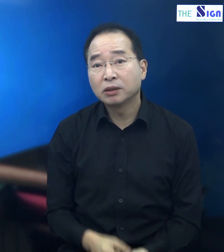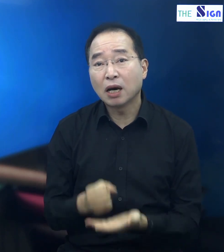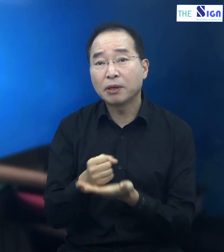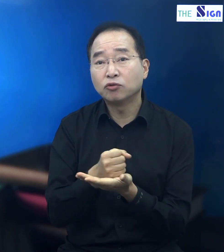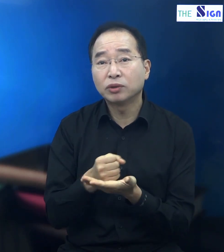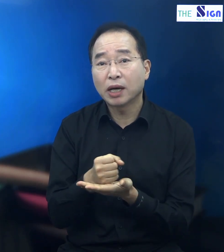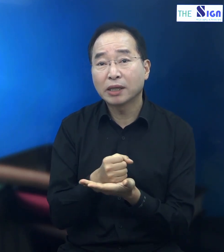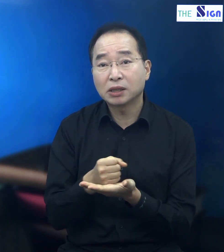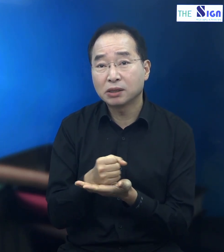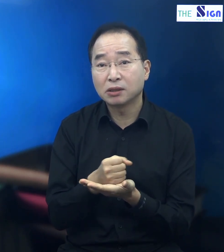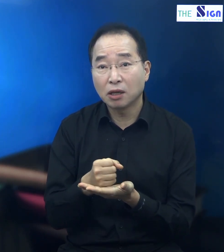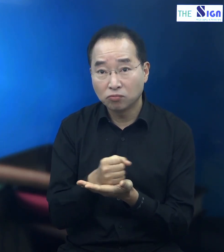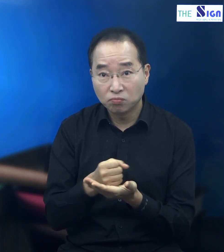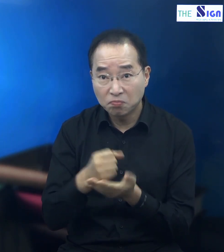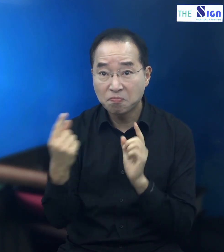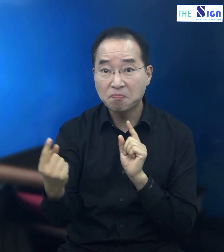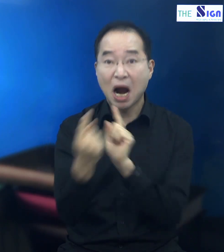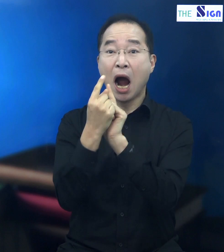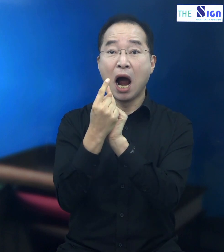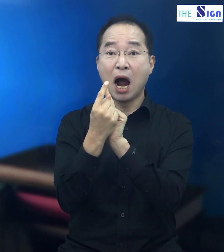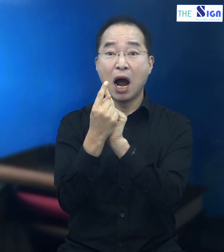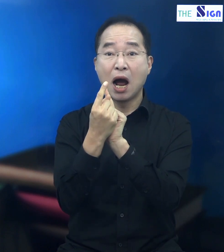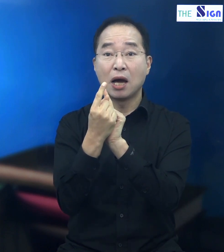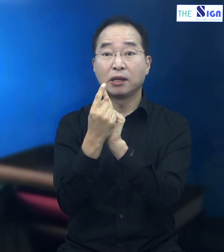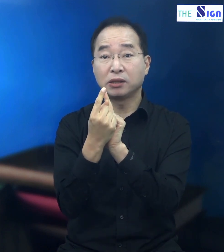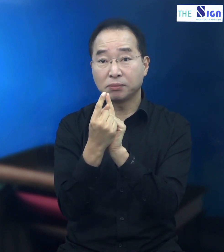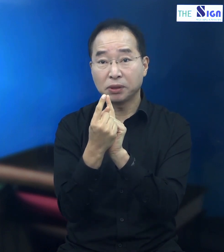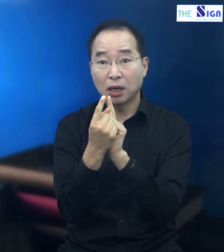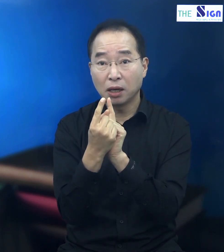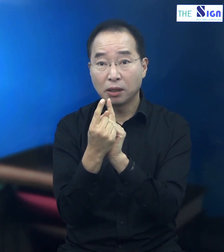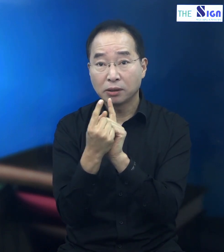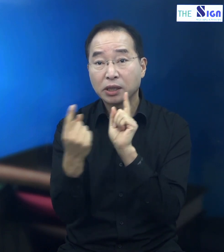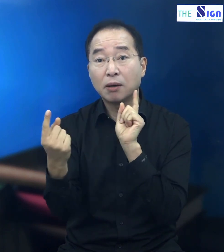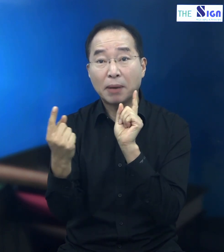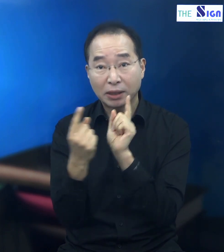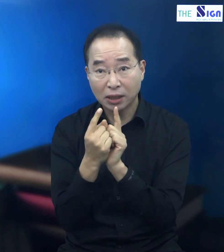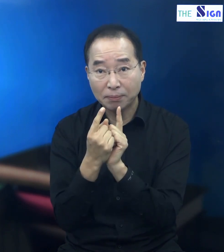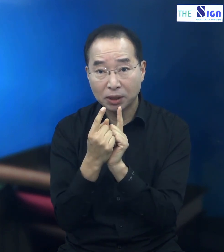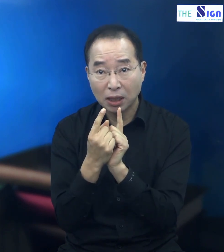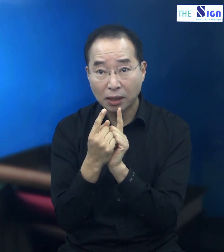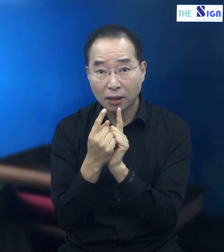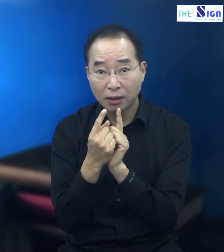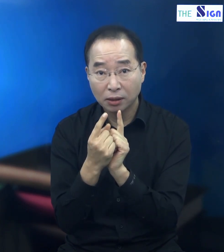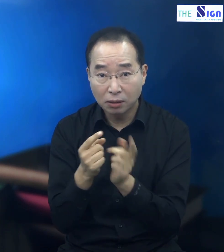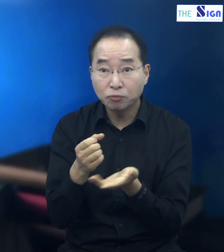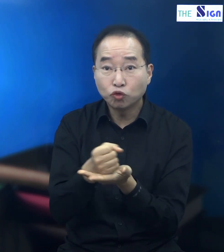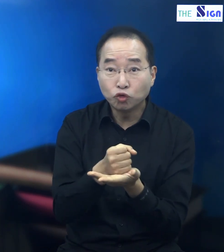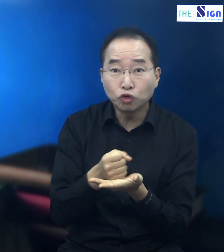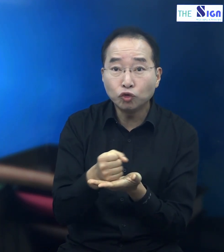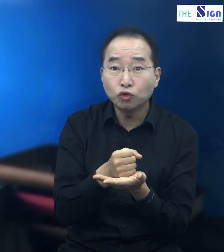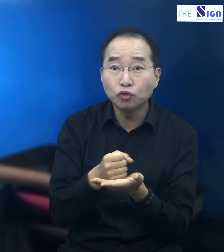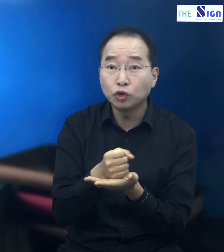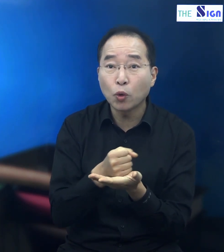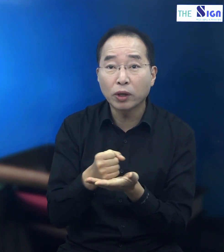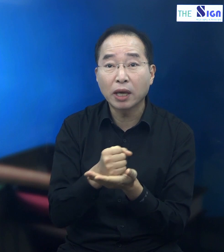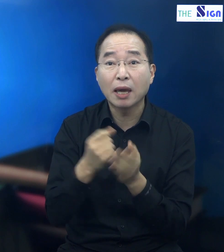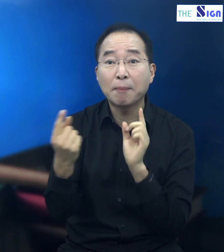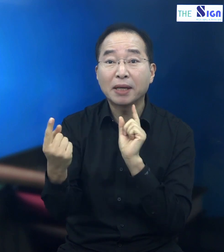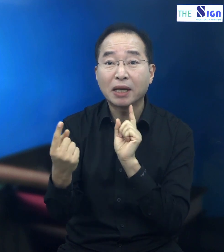다음에 운과 같이 쓰는 게 이렇게 씁니다. 자, 이건 만나다입니다. 그럼 운 좋게